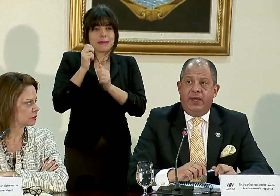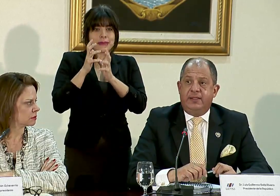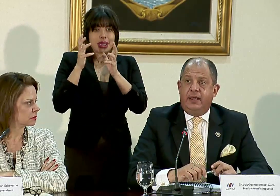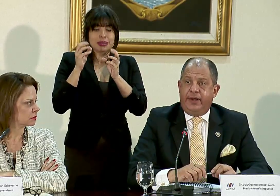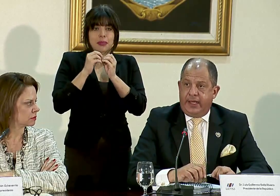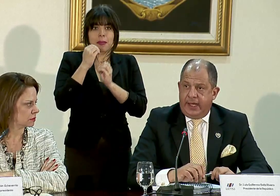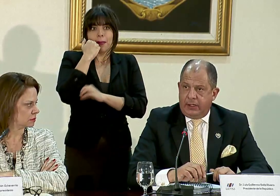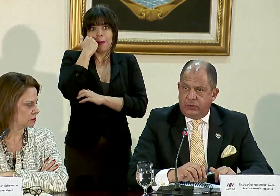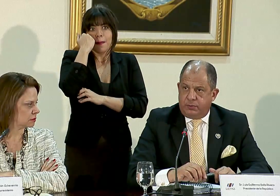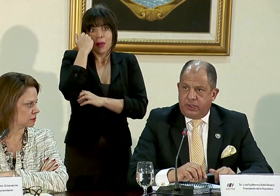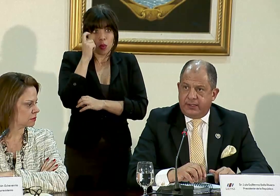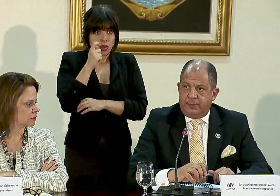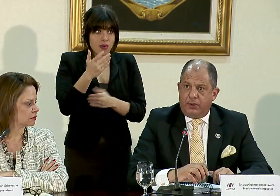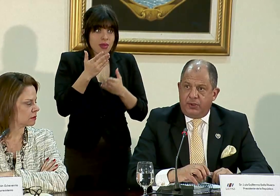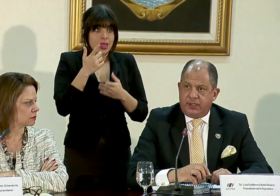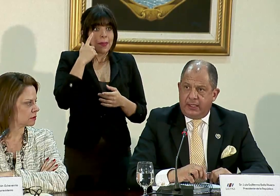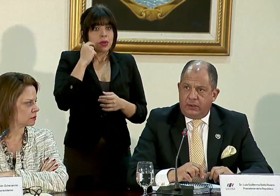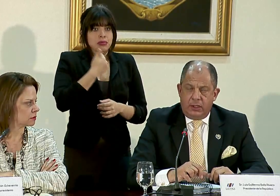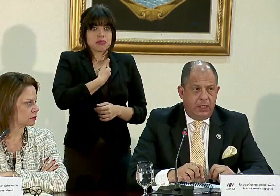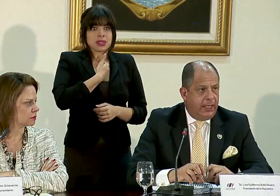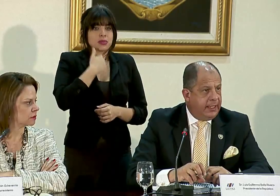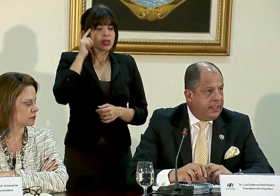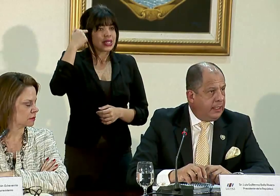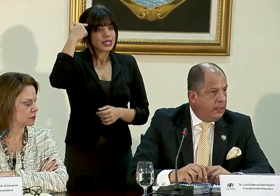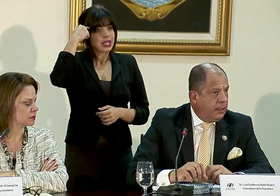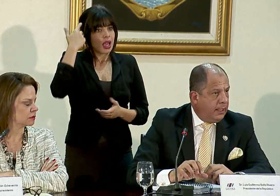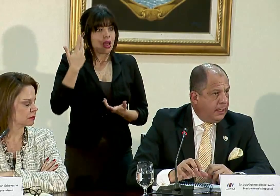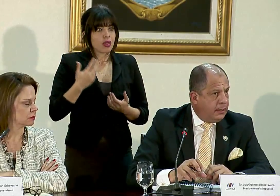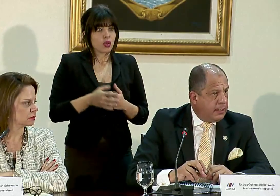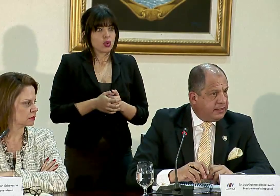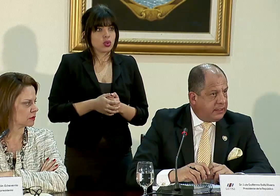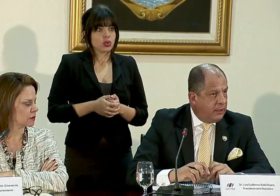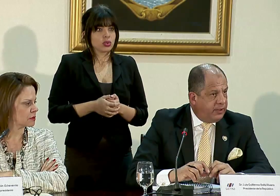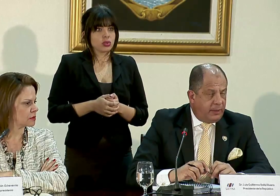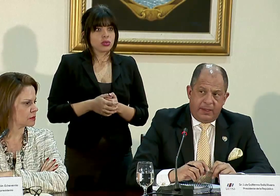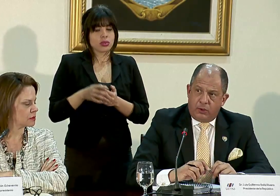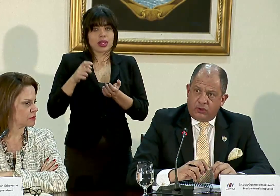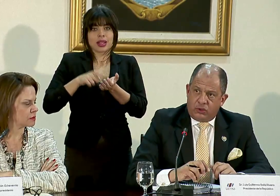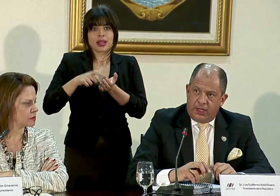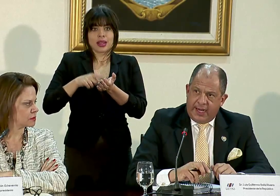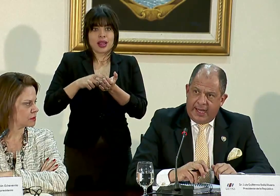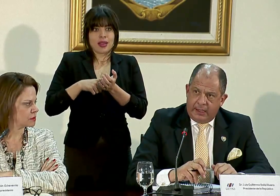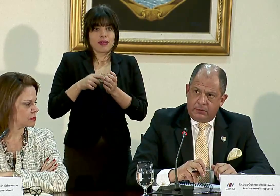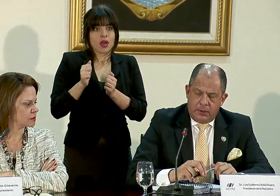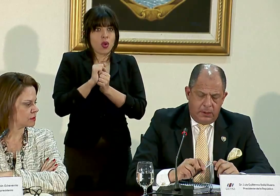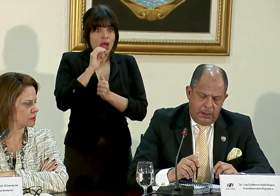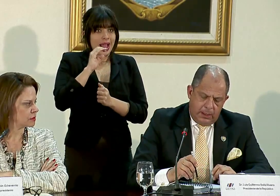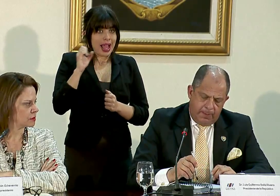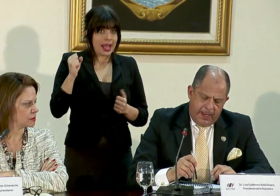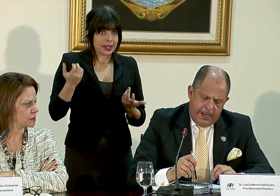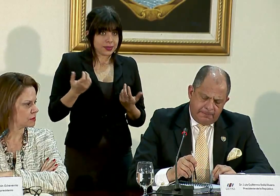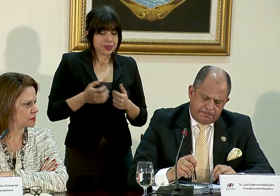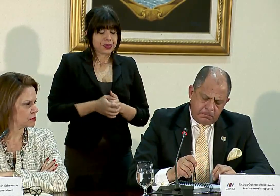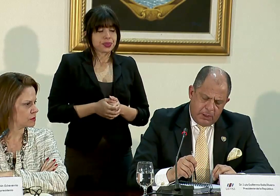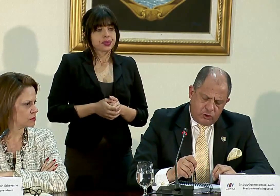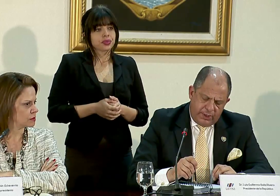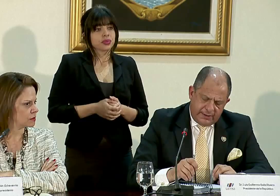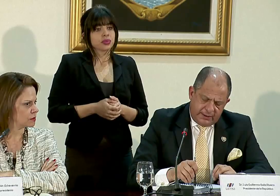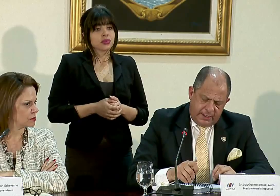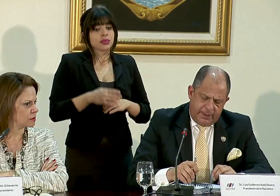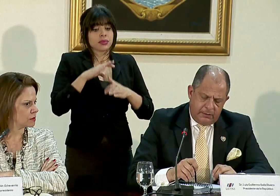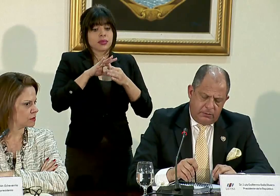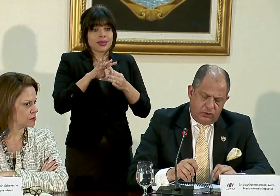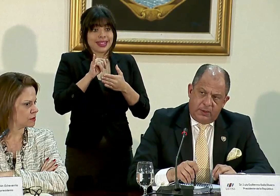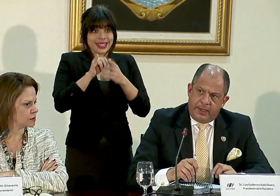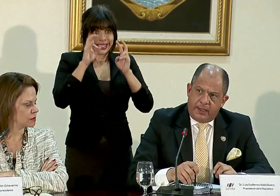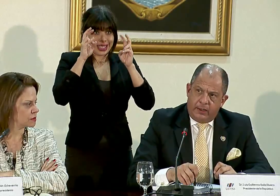vergüenza debería darnos porque es el propio estado el que se encuentra más moroso con la caja sobre